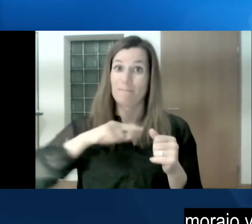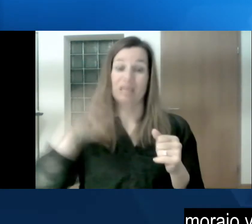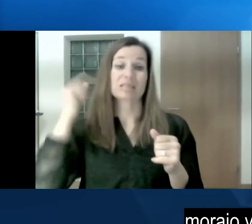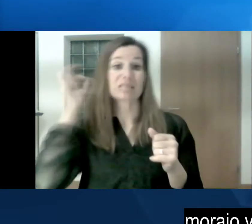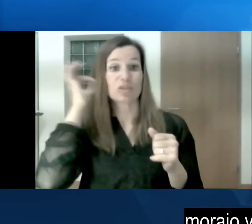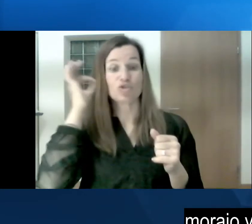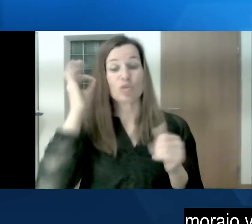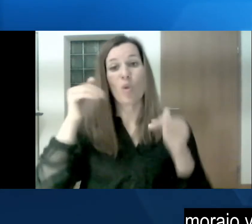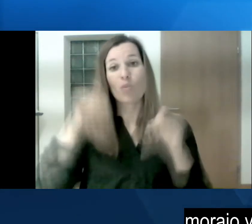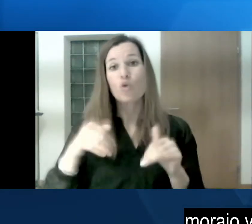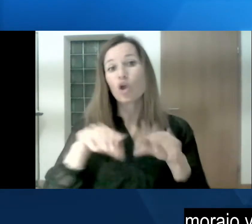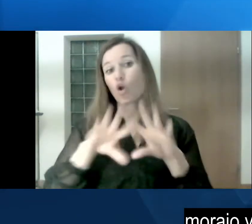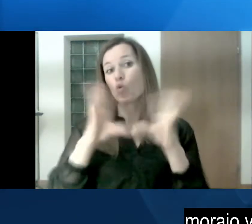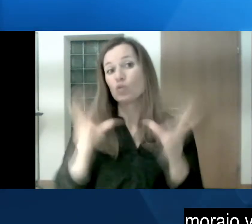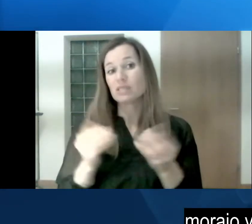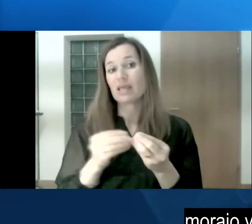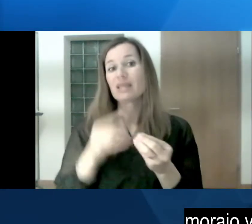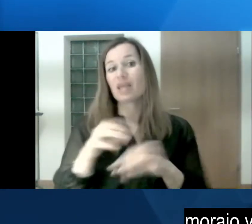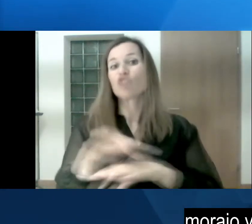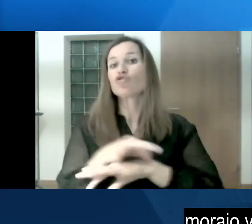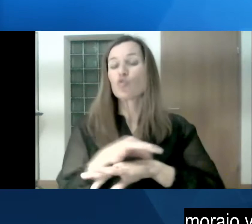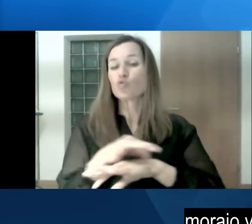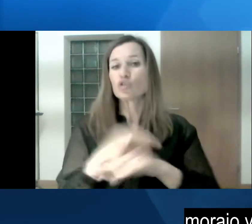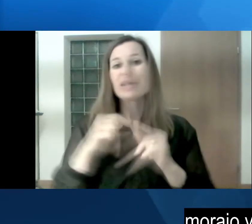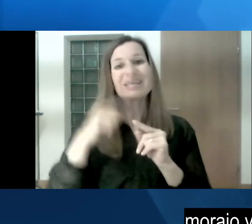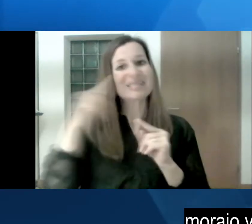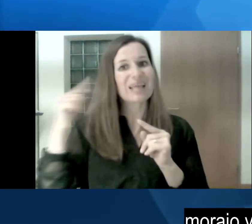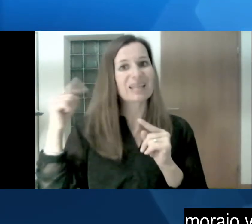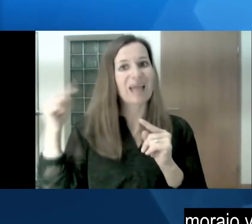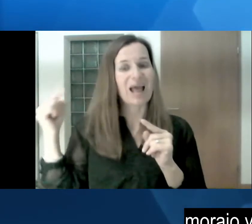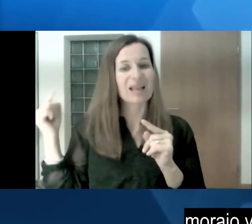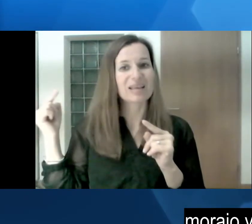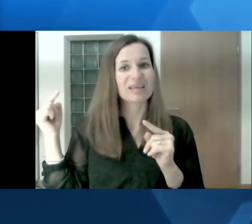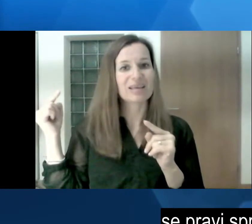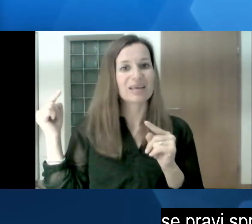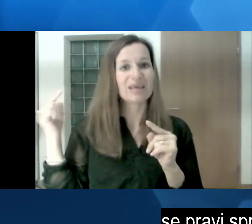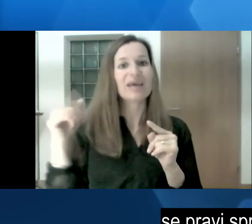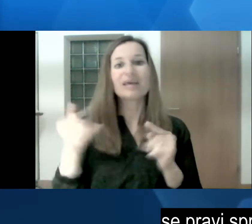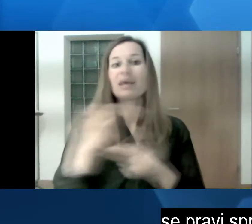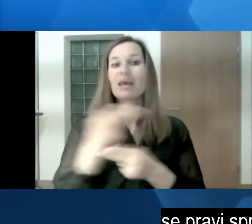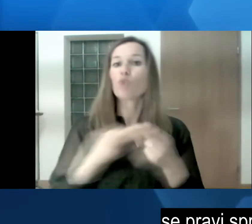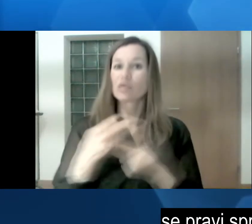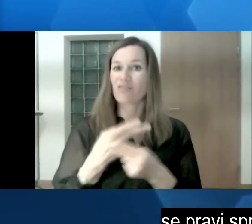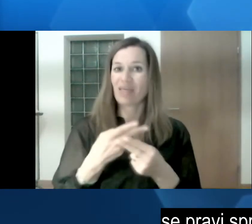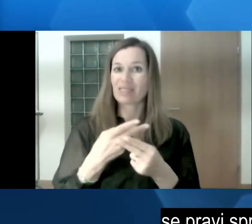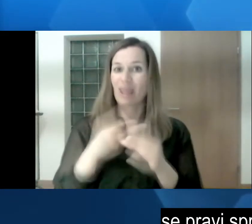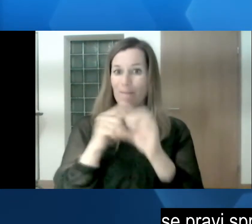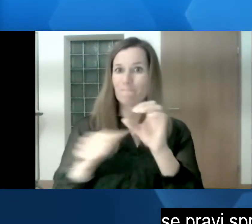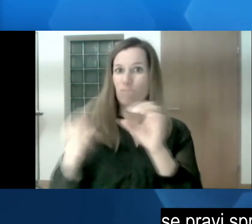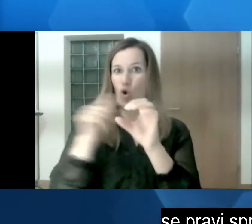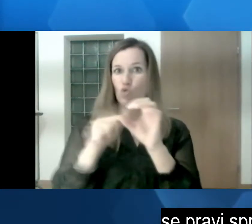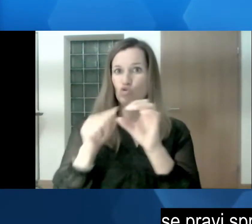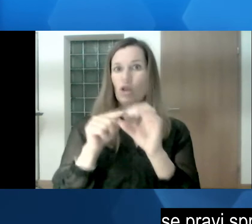ti živčni signali, ki jih proizvede naš polžek, se pravi spremeni tekočinski val